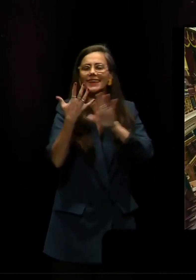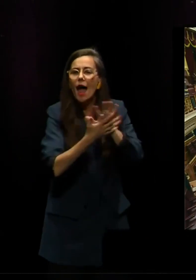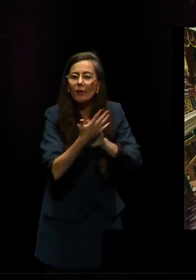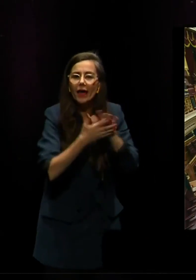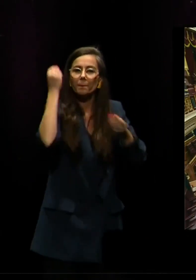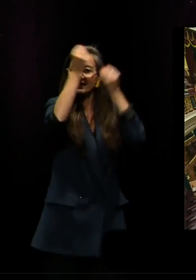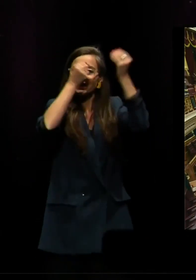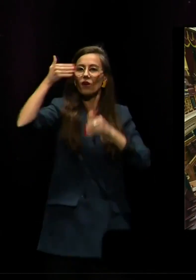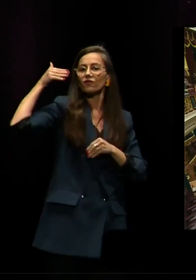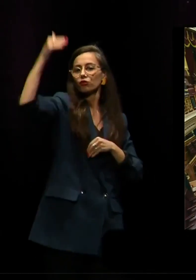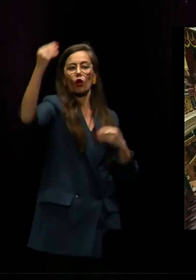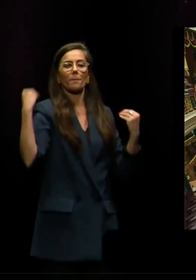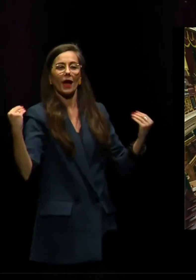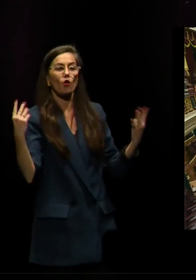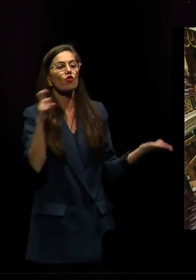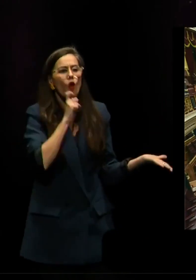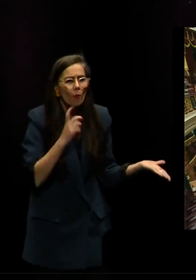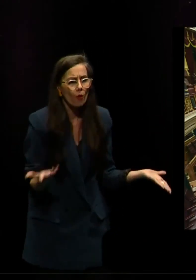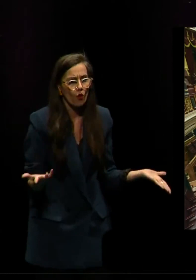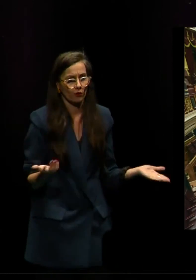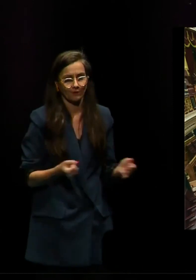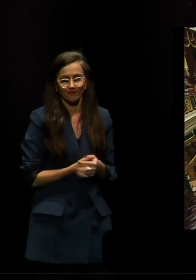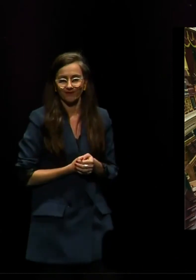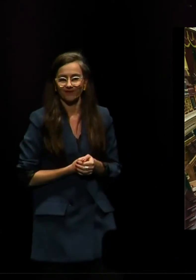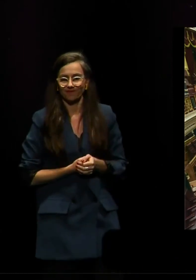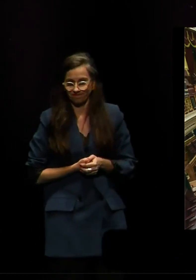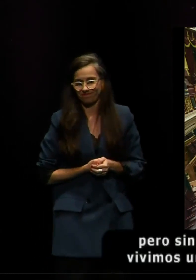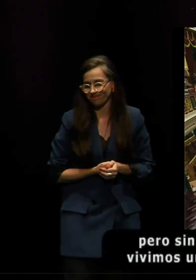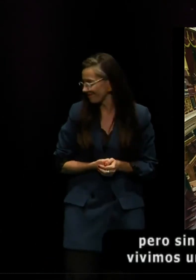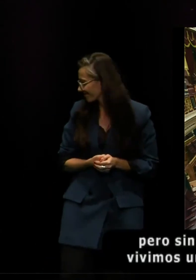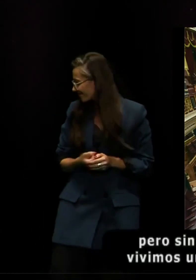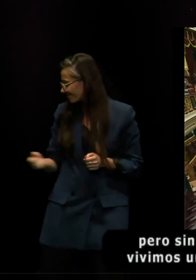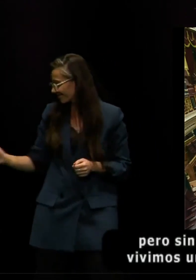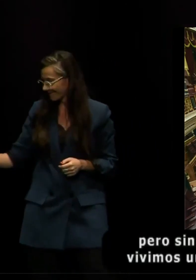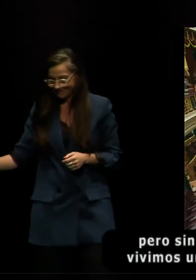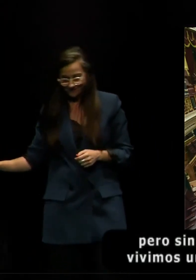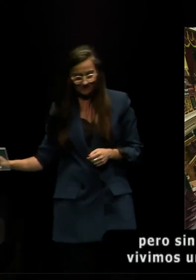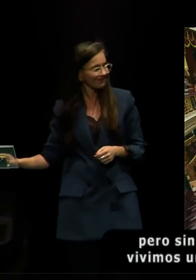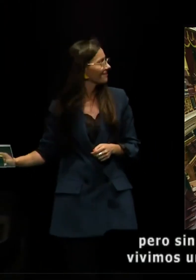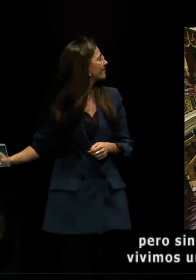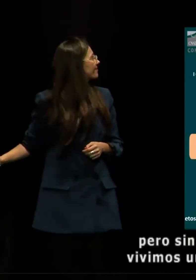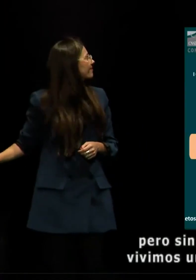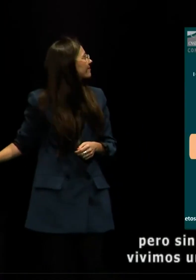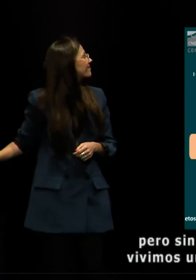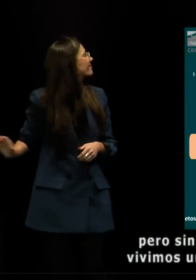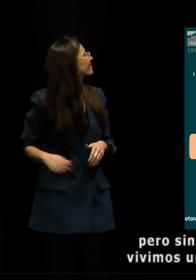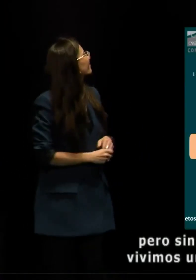en mente, que tenemos que hablar sobre ello porque lo que queremos es mejorar nuestro futuro.